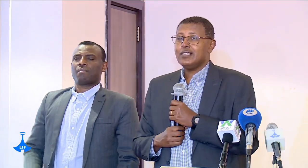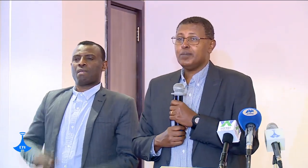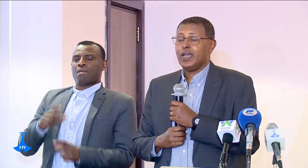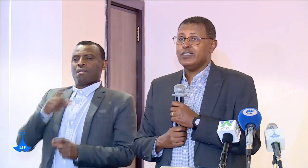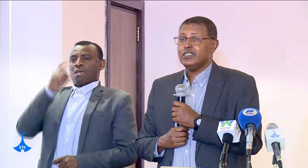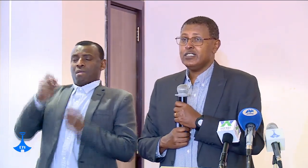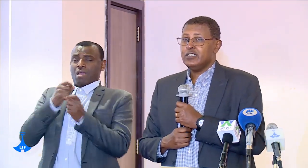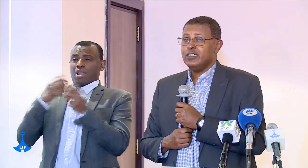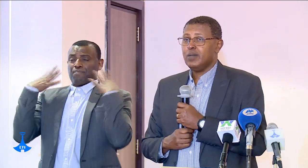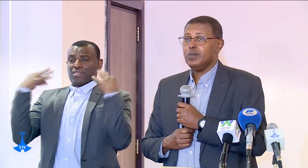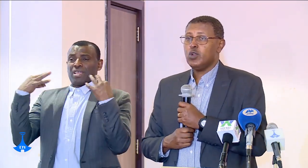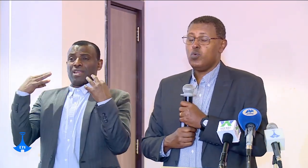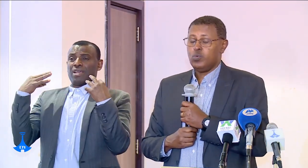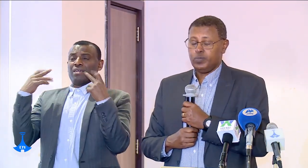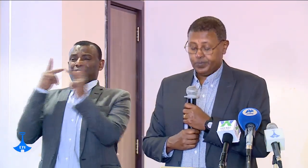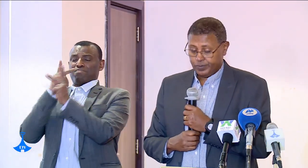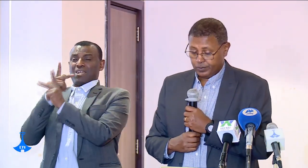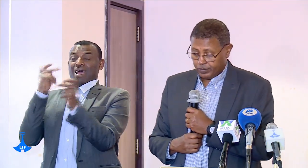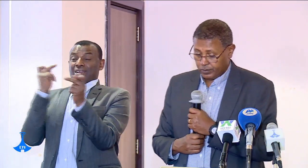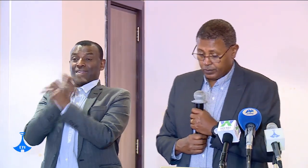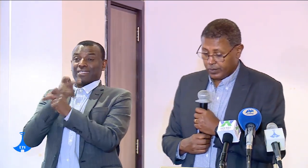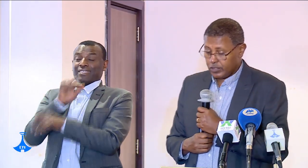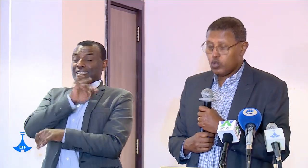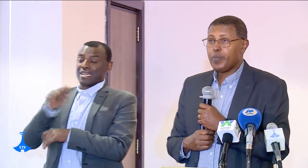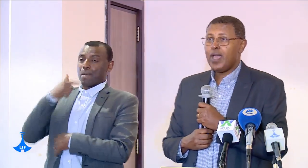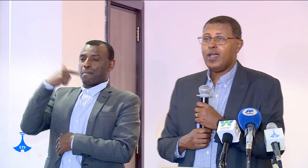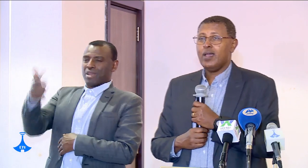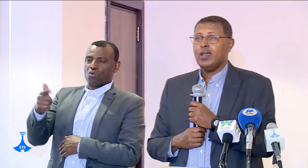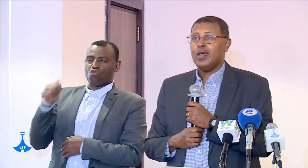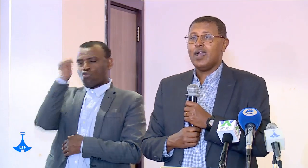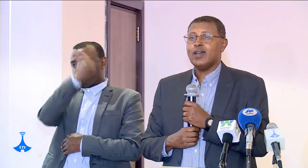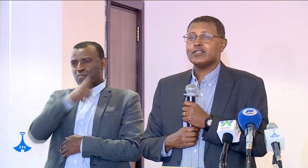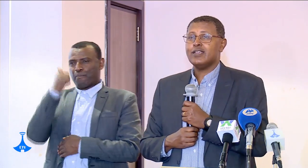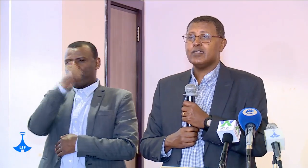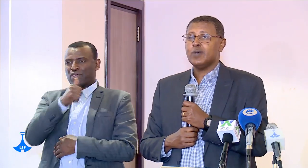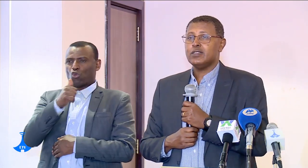ዓለም ጤና ጥበቃ ድርጅት እንደሚለው በኢትዮጵያ